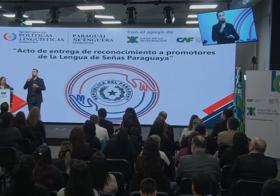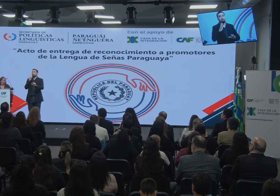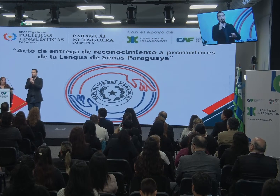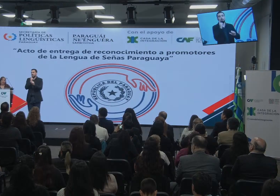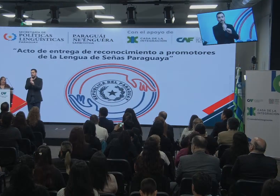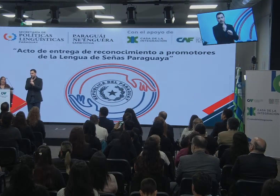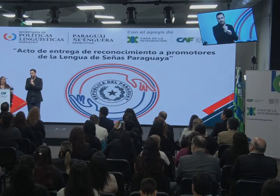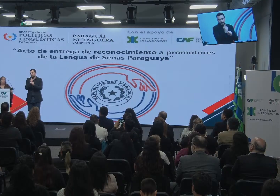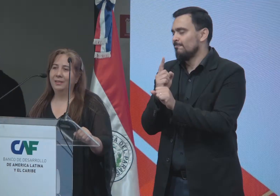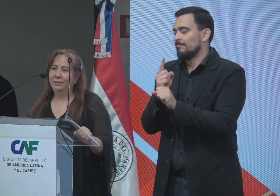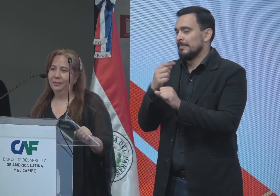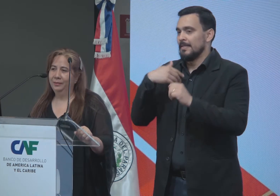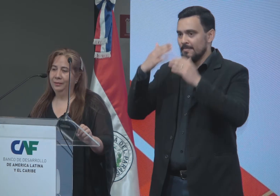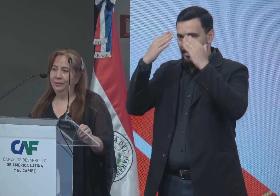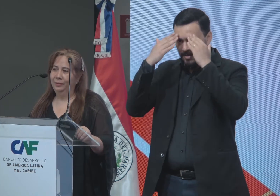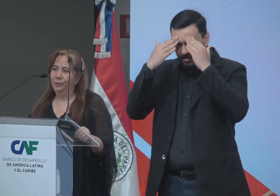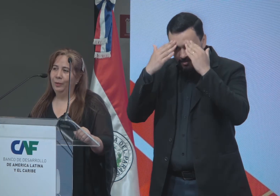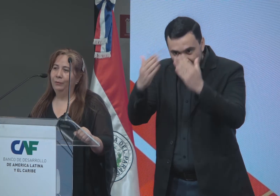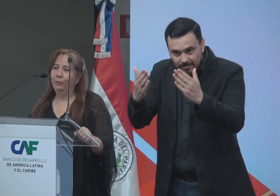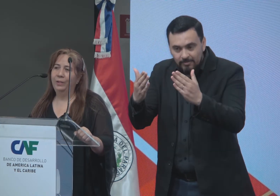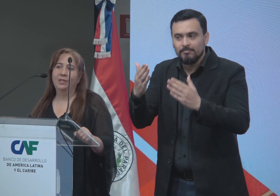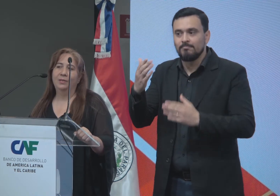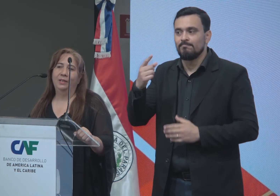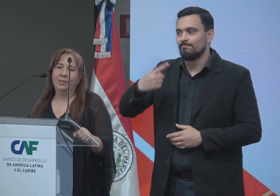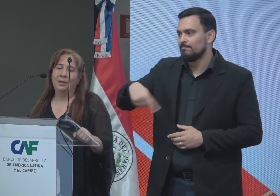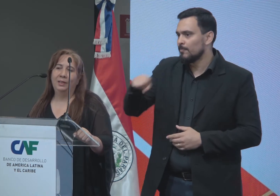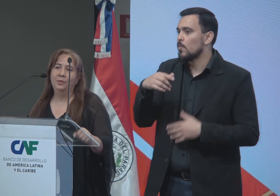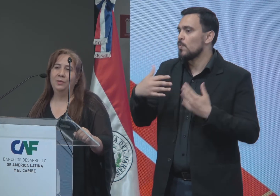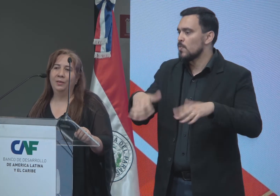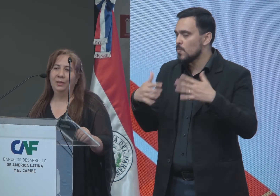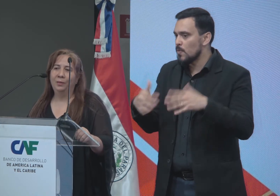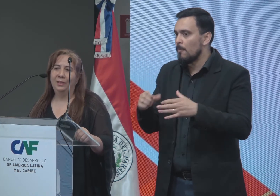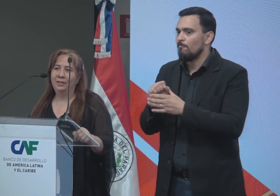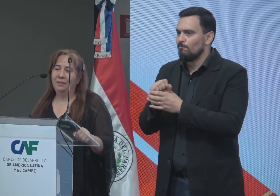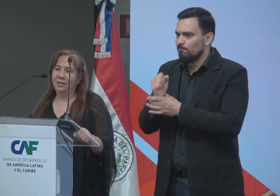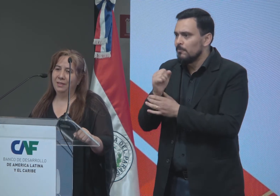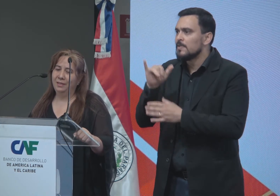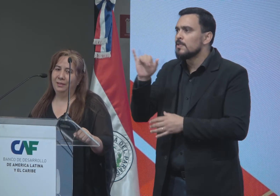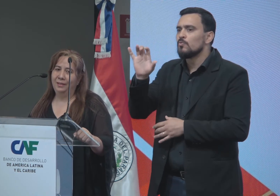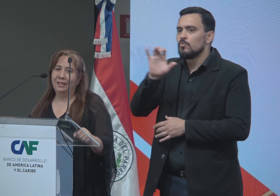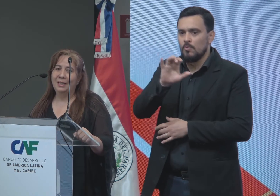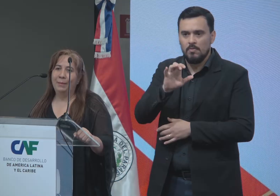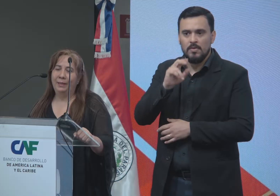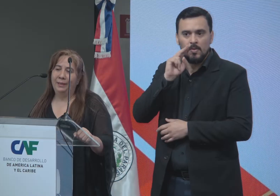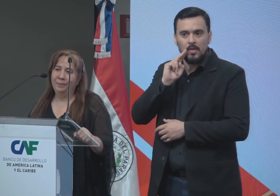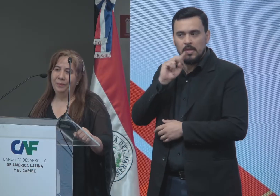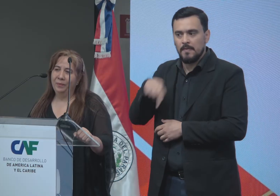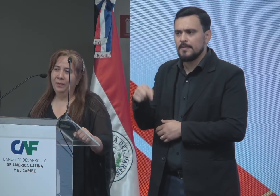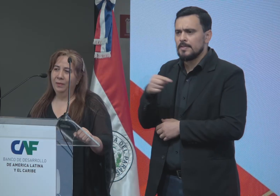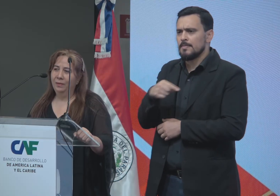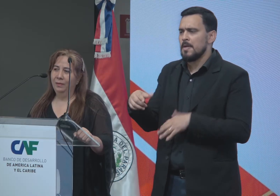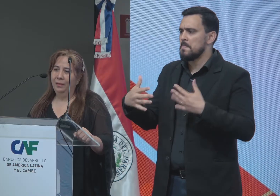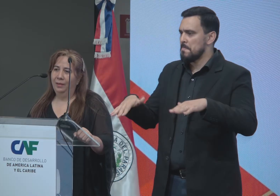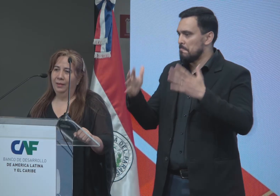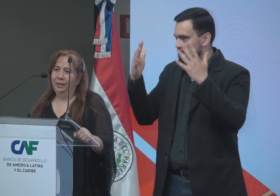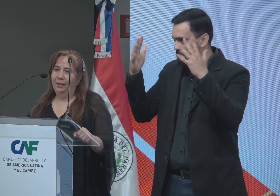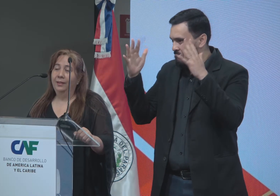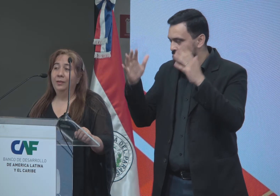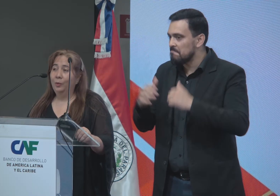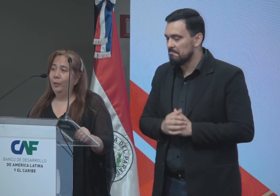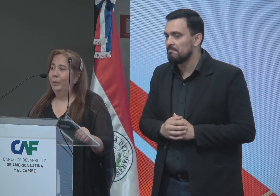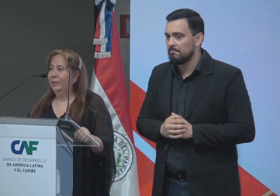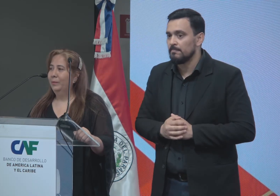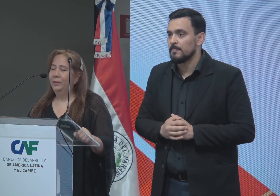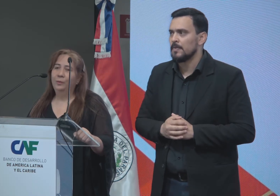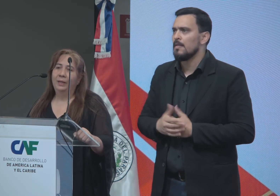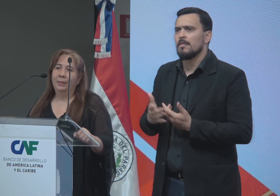primeramente agradecer todo el esfuerzo que hizo las instituciones educativas en esta semana, de todos